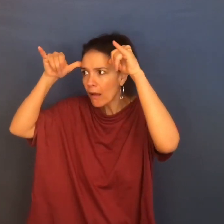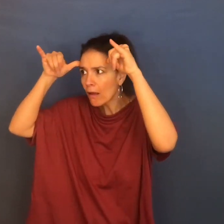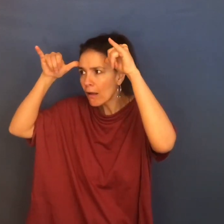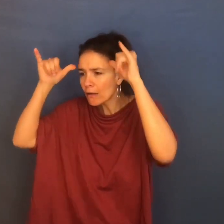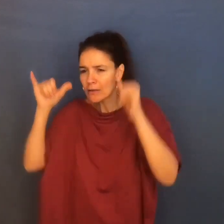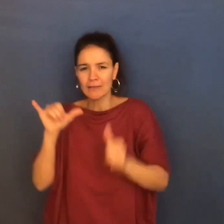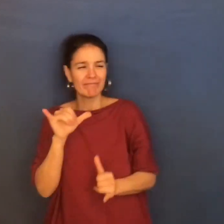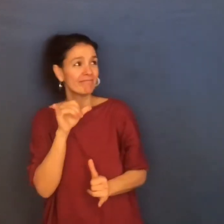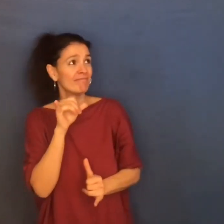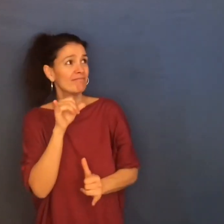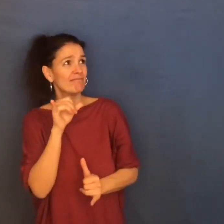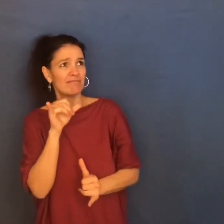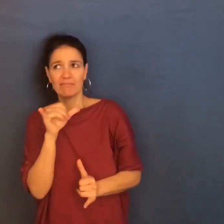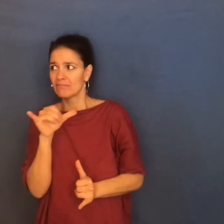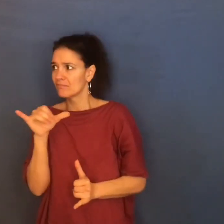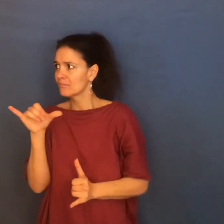Quand soudain,